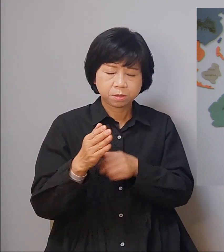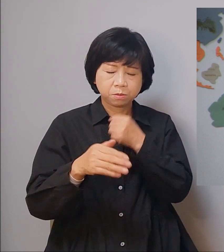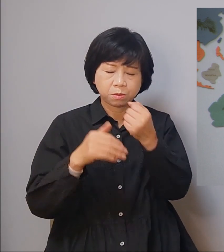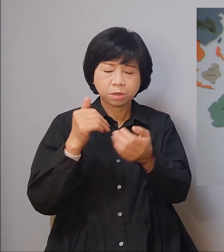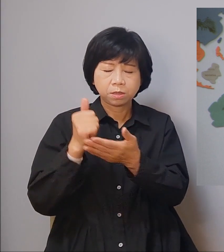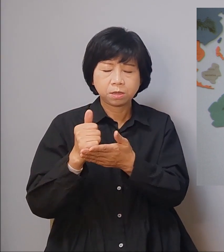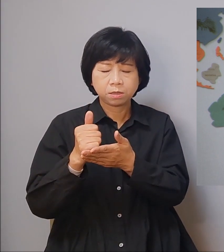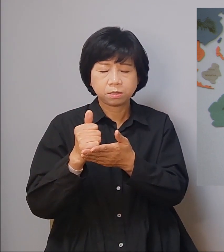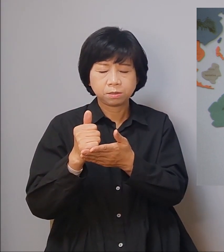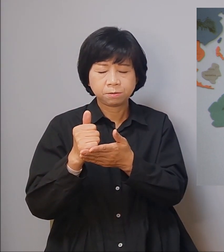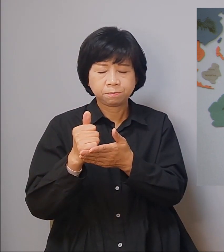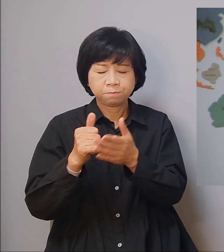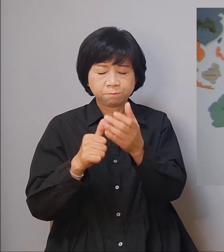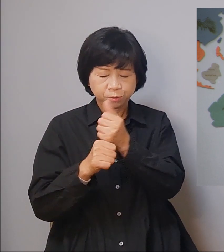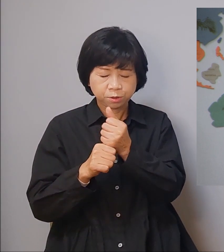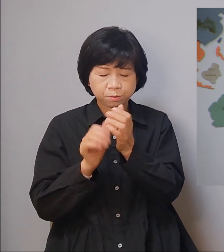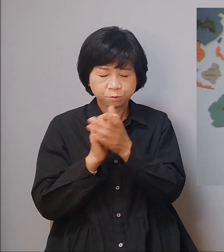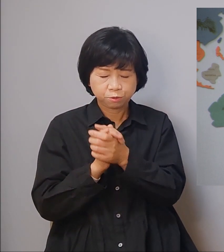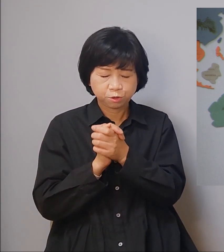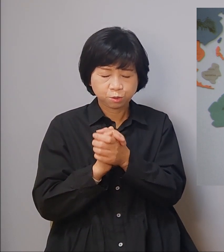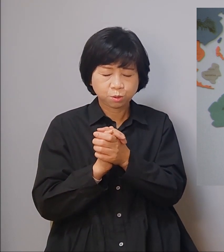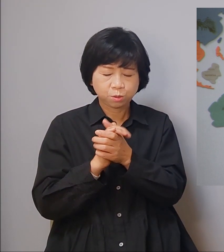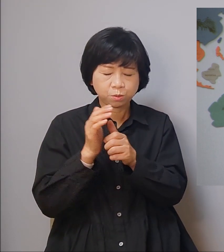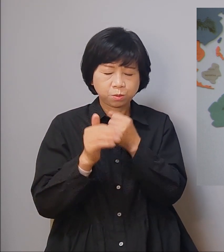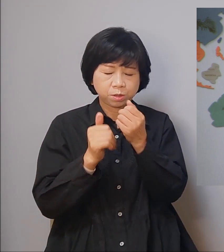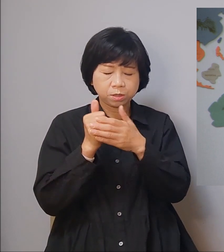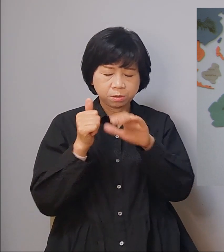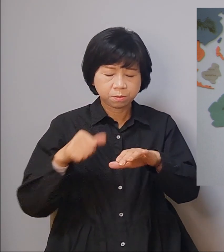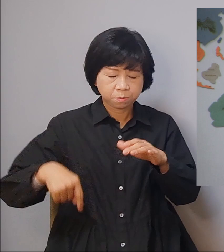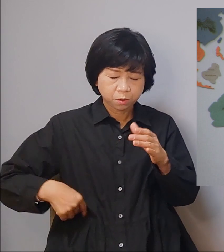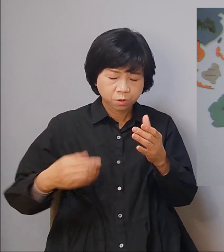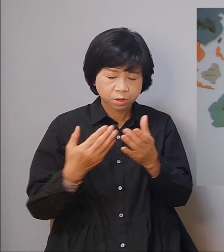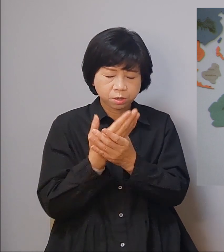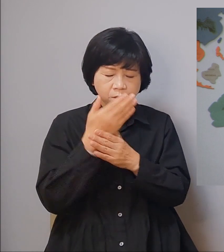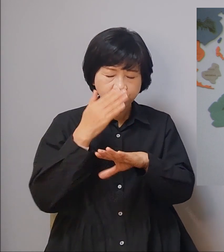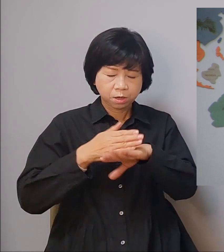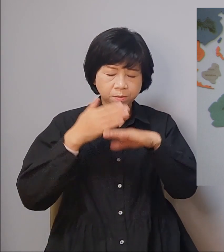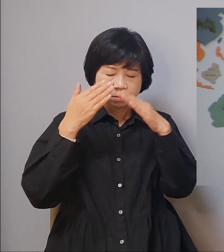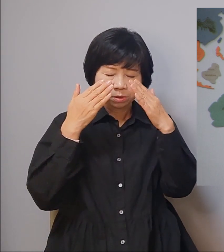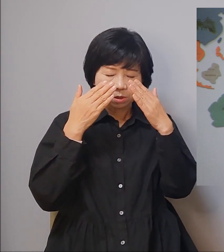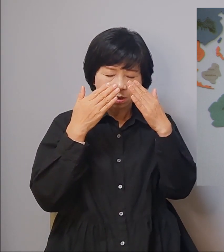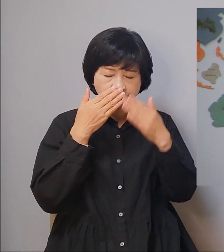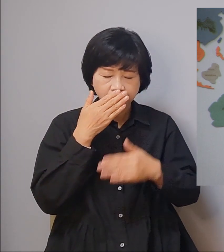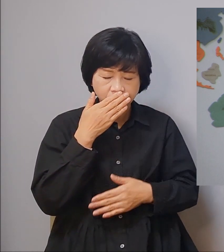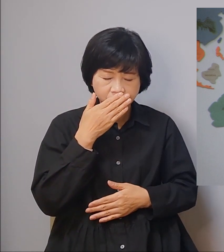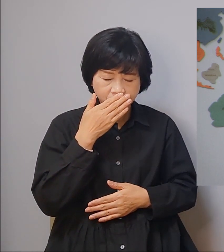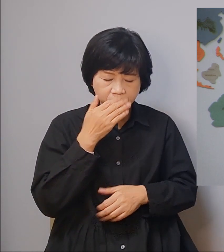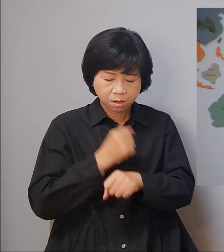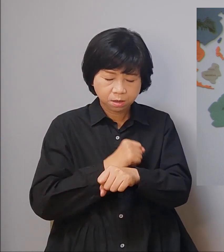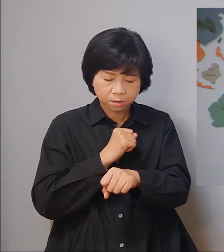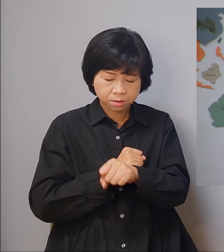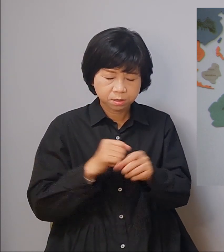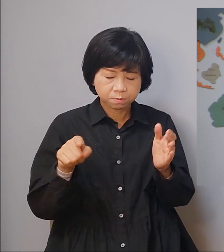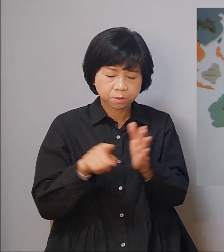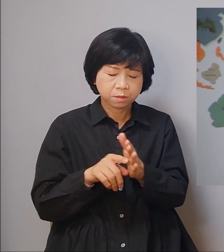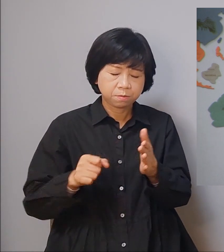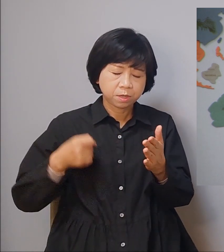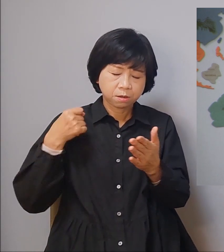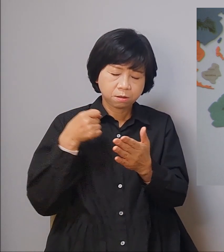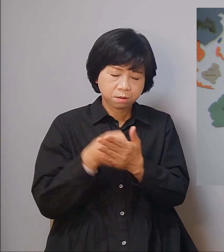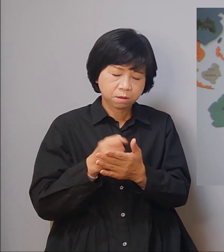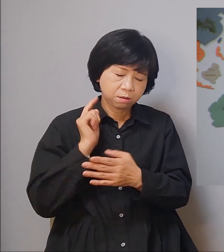더 가까이 가서 기도하고 하나님 앞에 회개하고 감사할 수 있는 믿음의 결단을